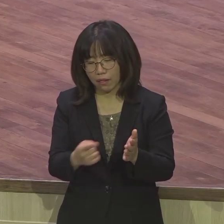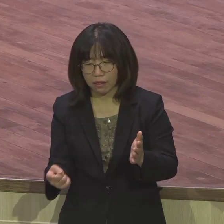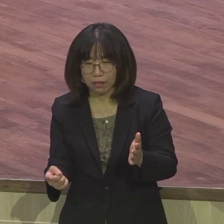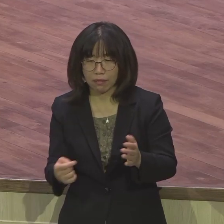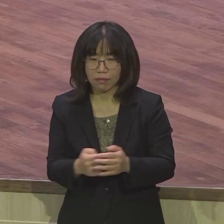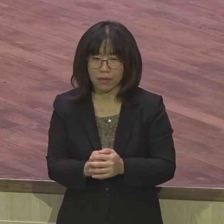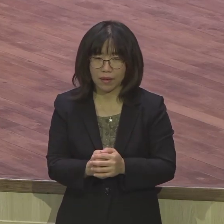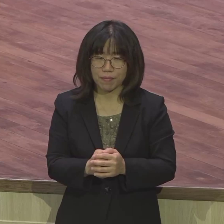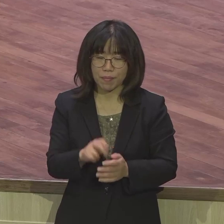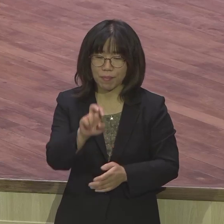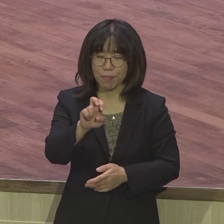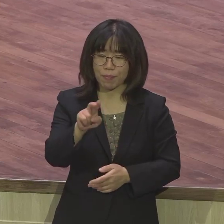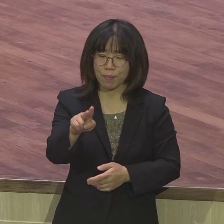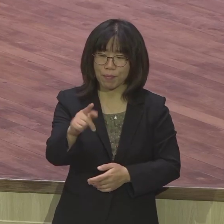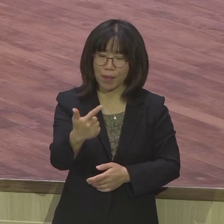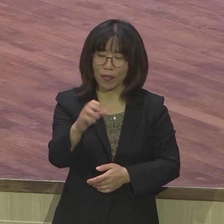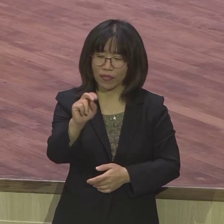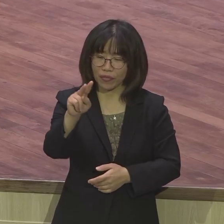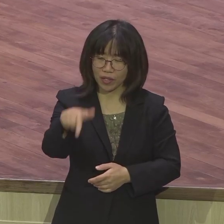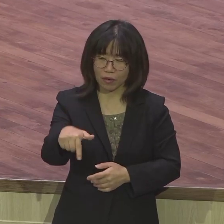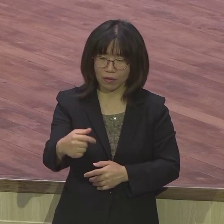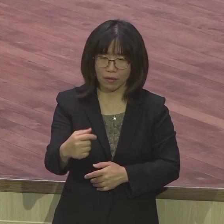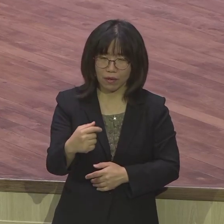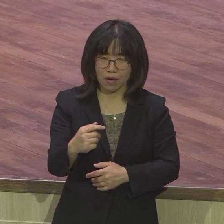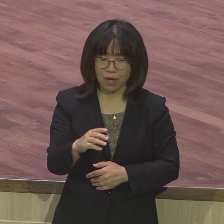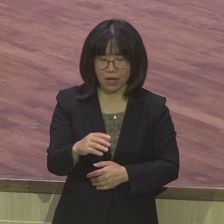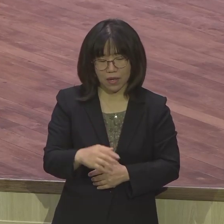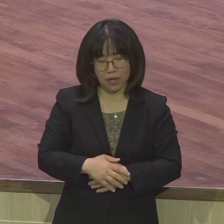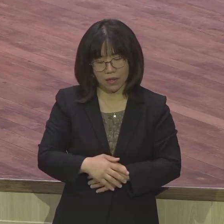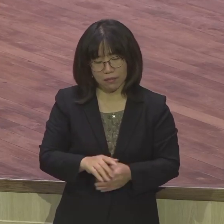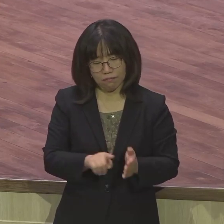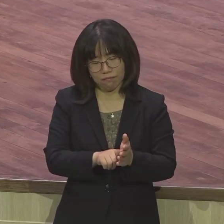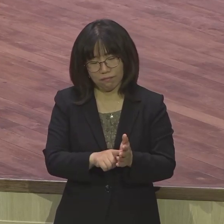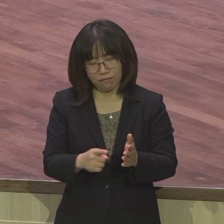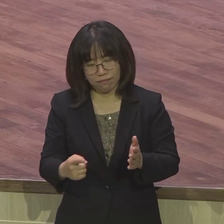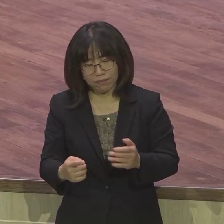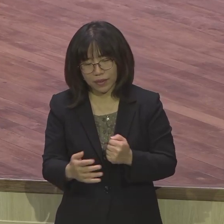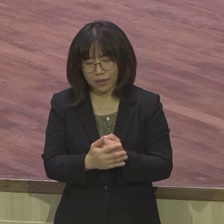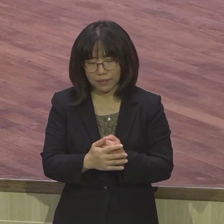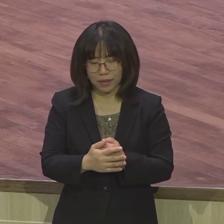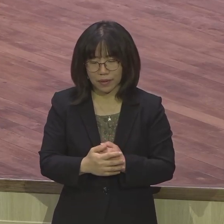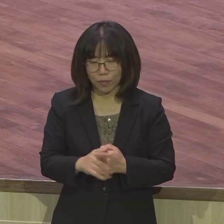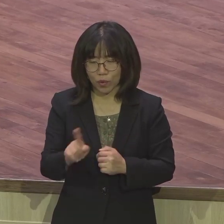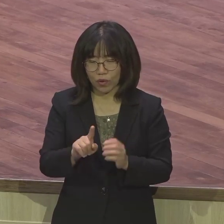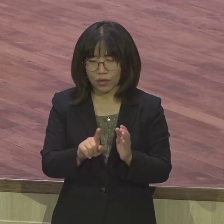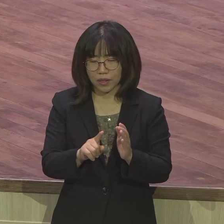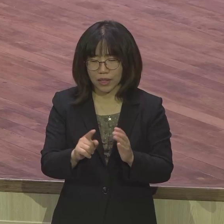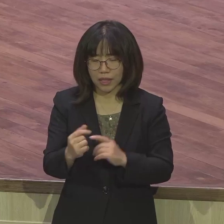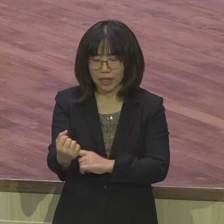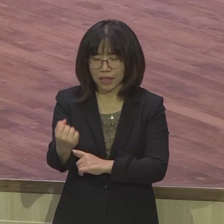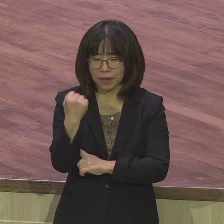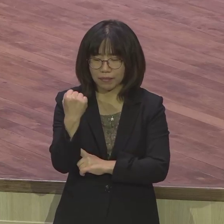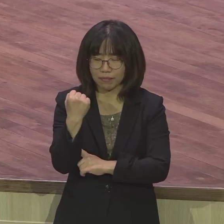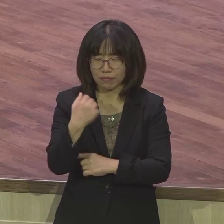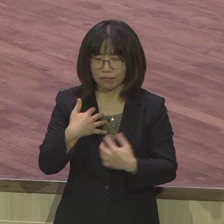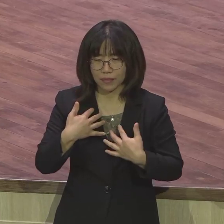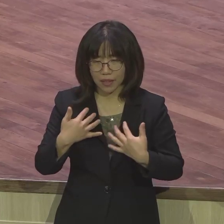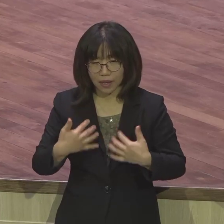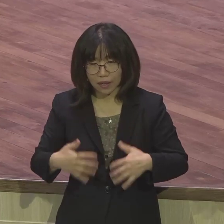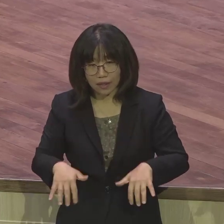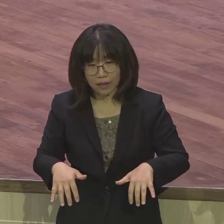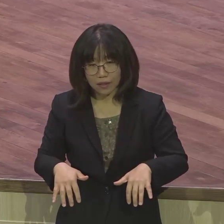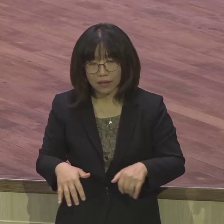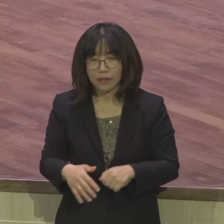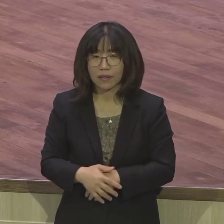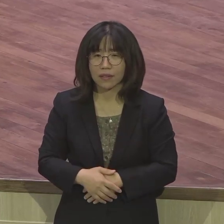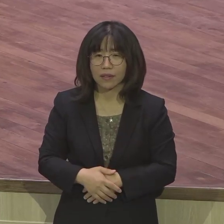면역 떨어지니까 영적인까지 떨어져가지고 그냥. 요한 1서 3, 요한 1서 1장 2절 보니까